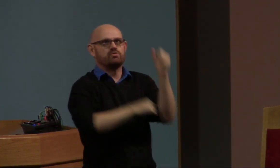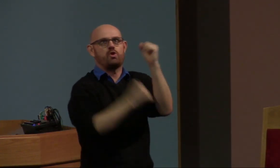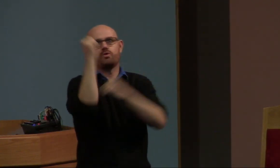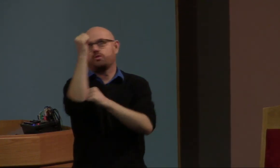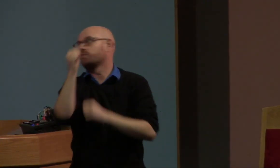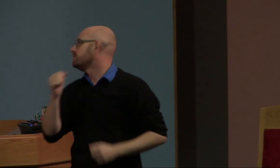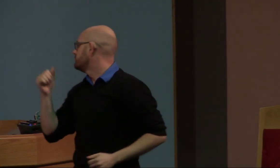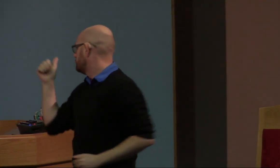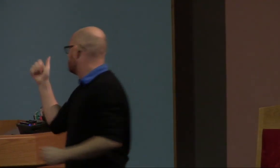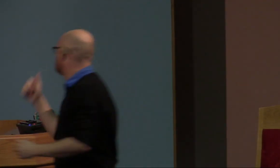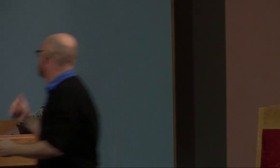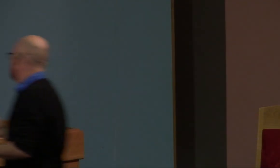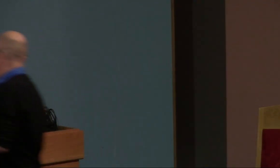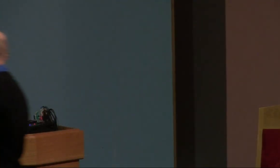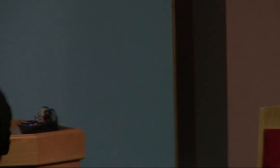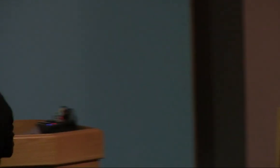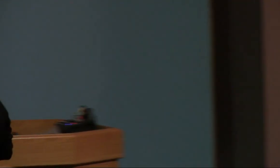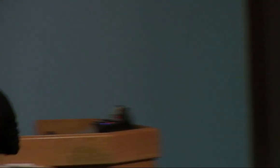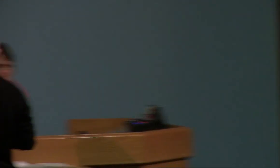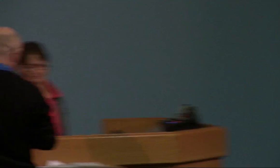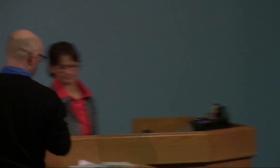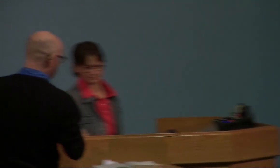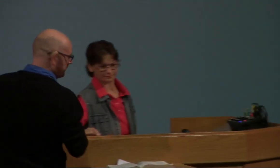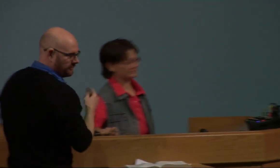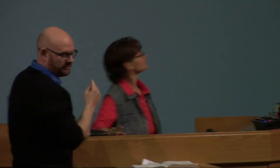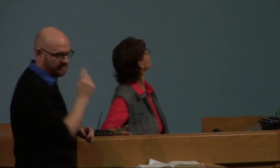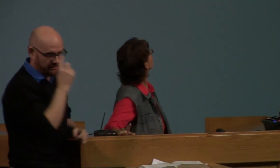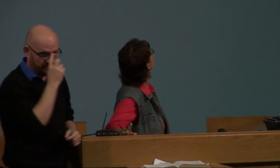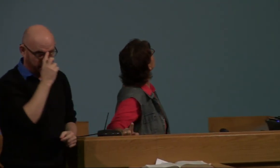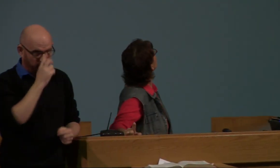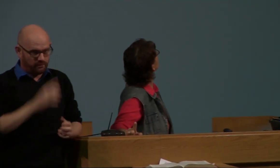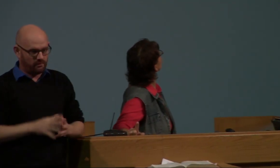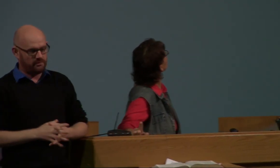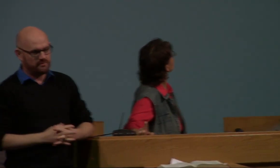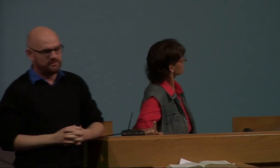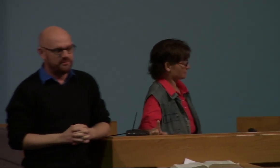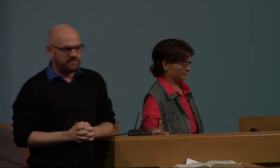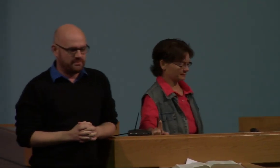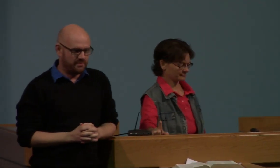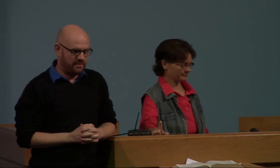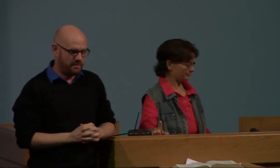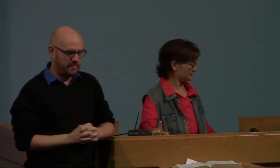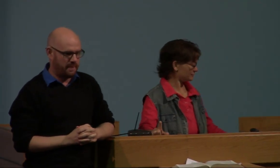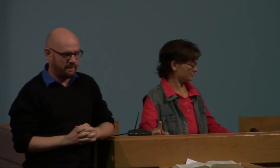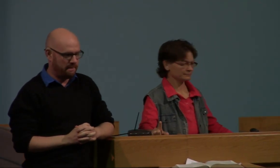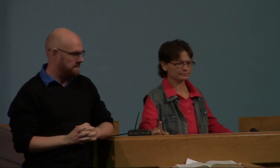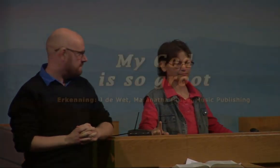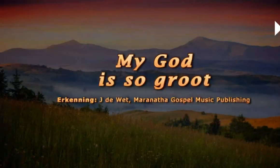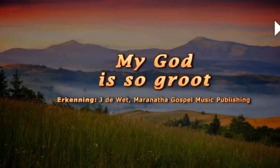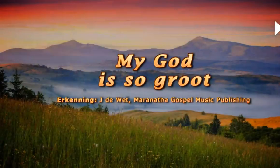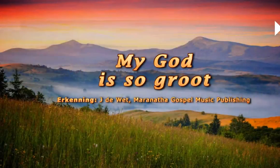mens moet dit verduidelik oor wat daar staan vir dowes. So nou gaan ons kyk na gebare.